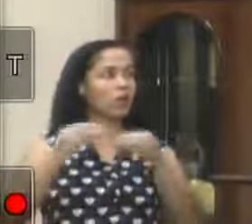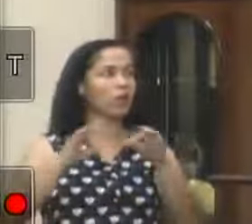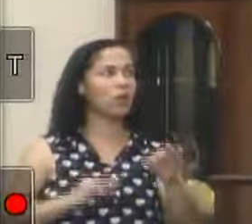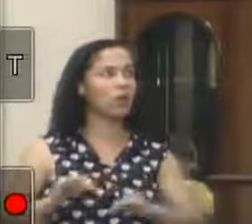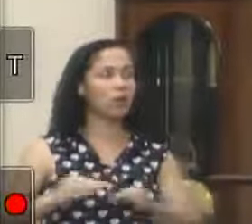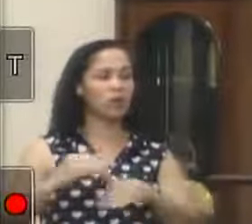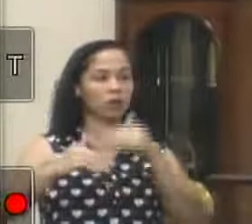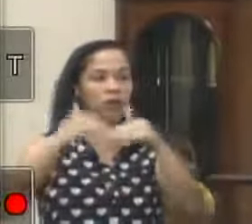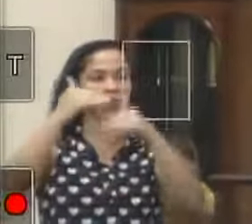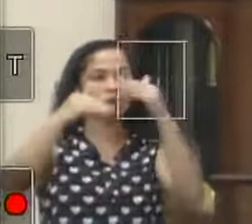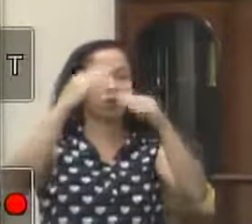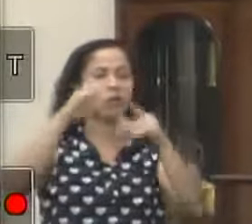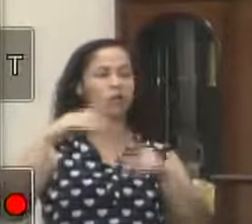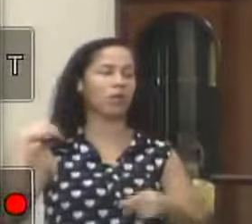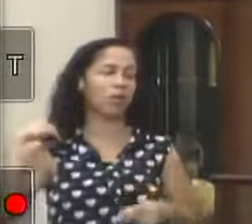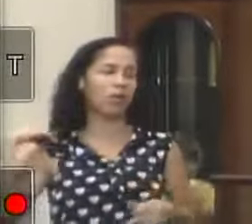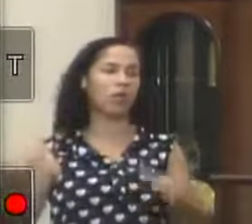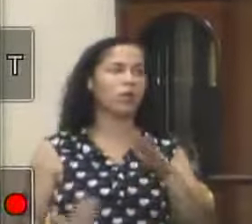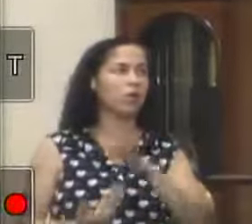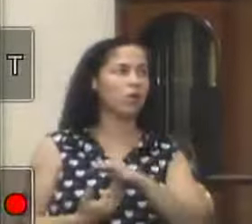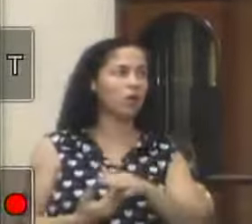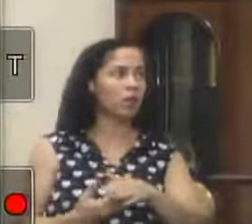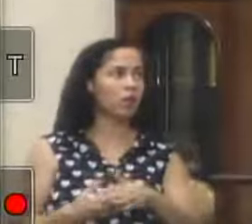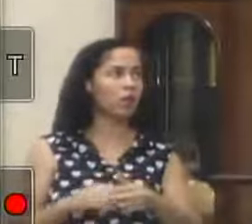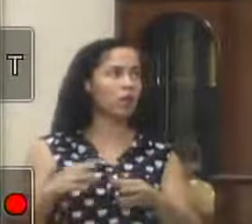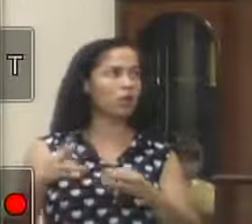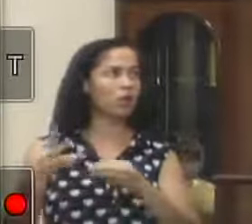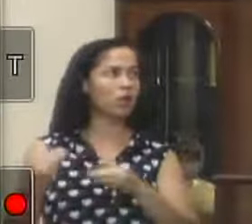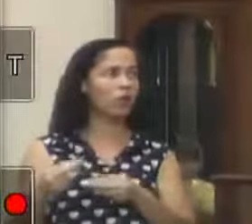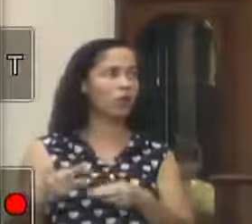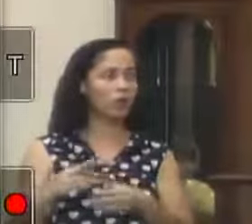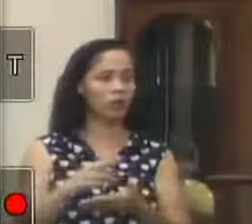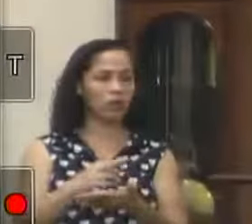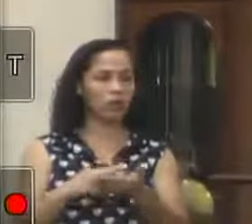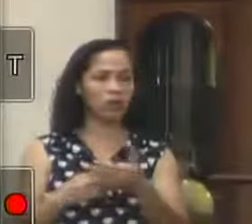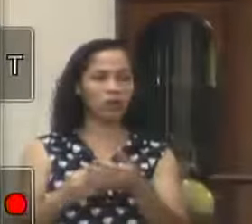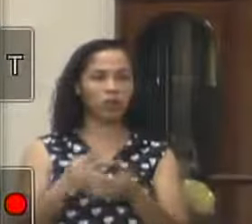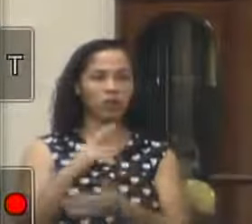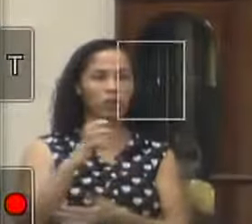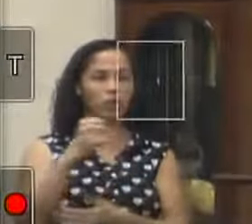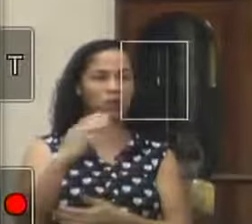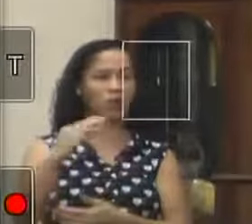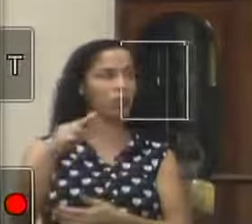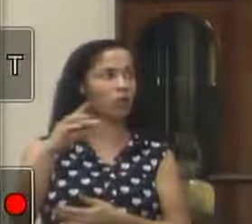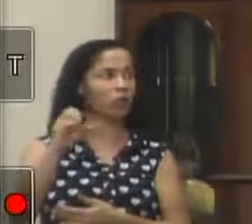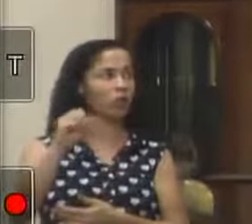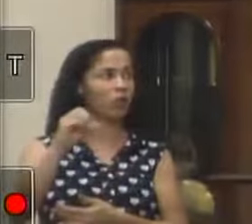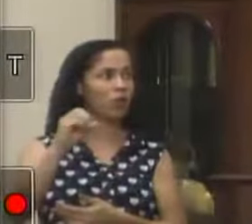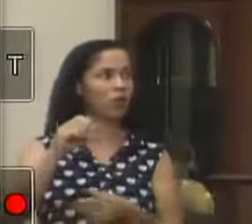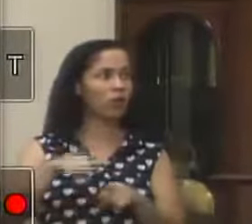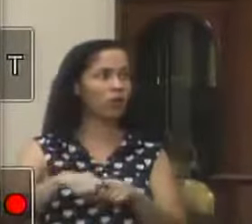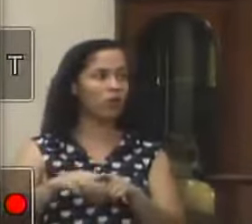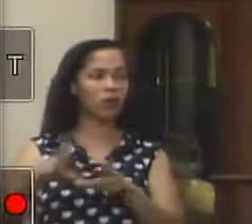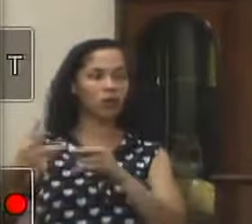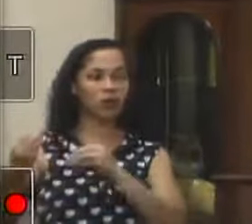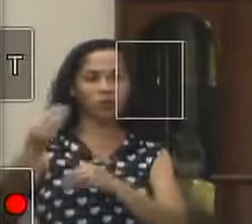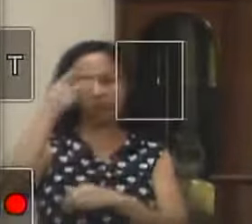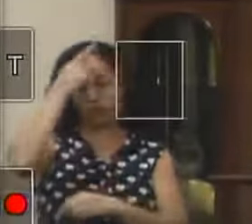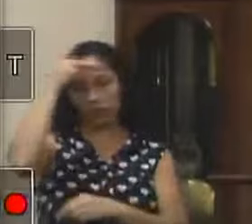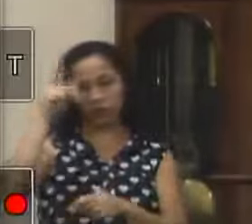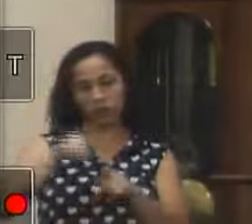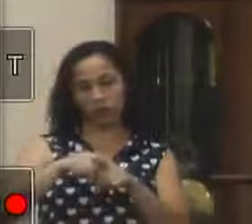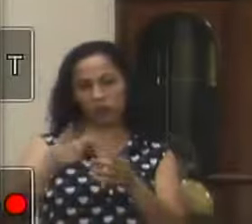processo adiante até que caiba-se todos os recursos para ele se defender, né? Eles e os outros meliantes que vão